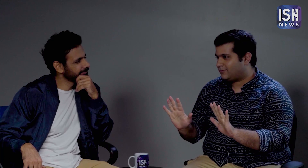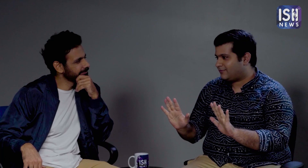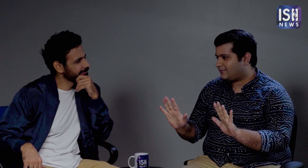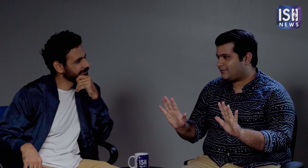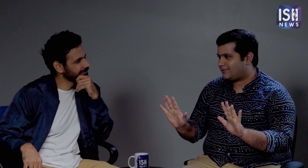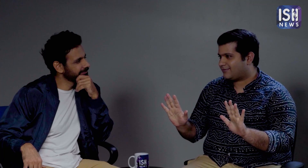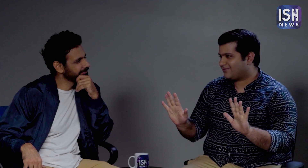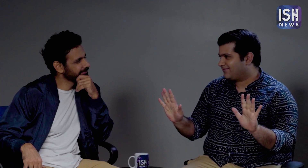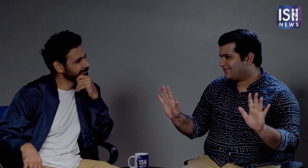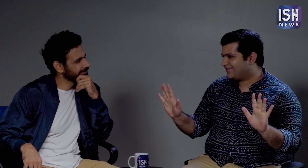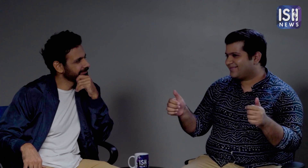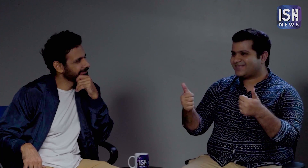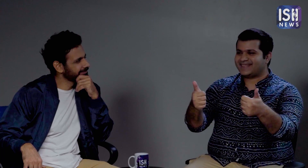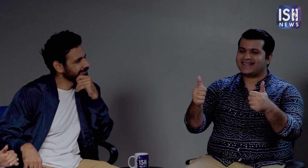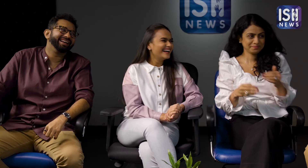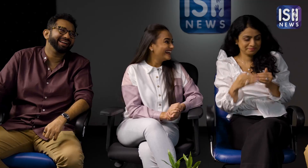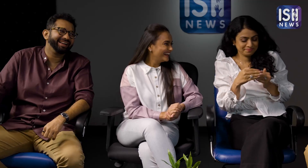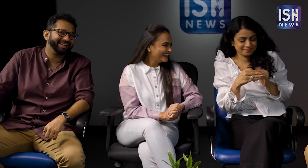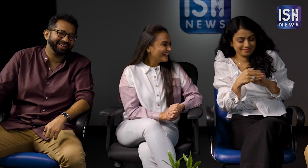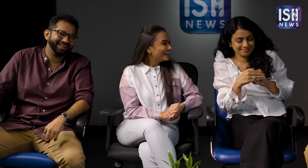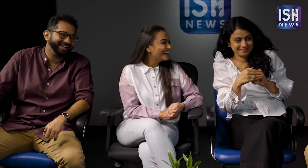कॉपी मत करना।